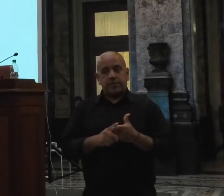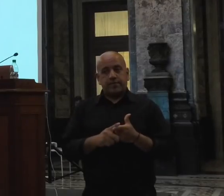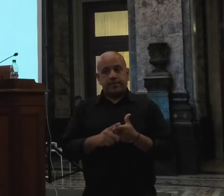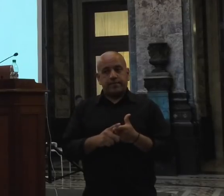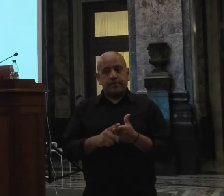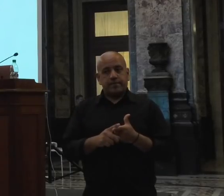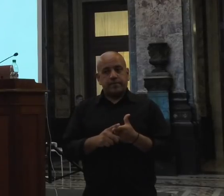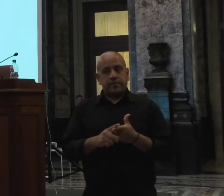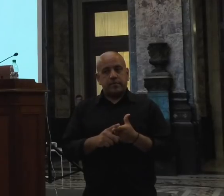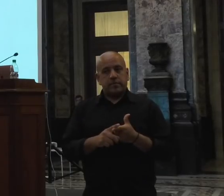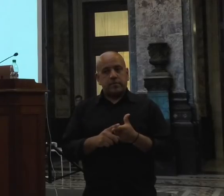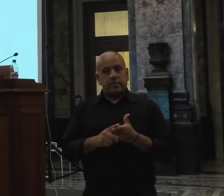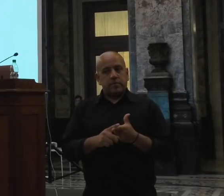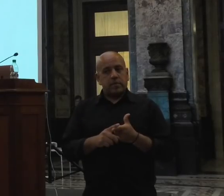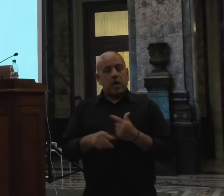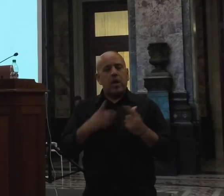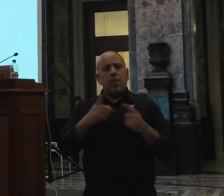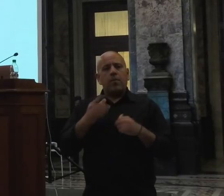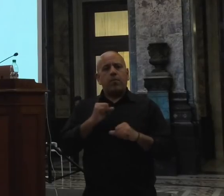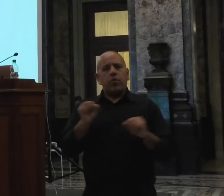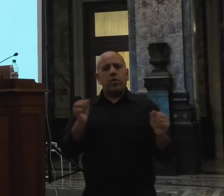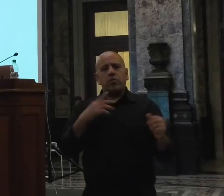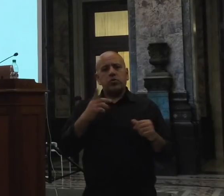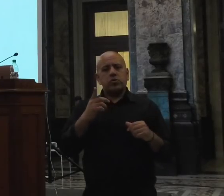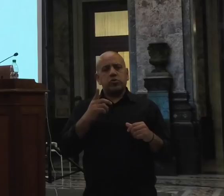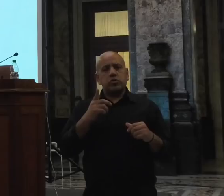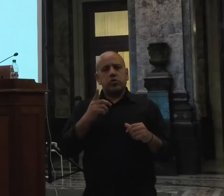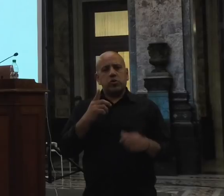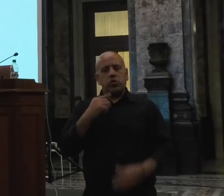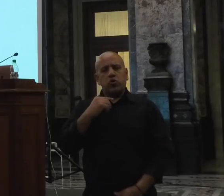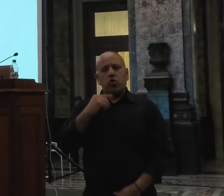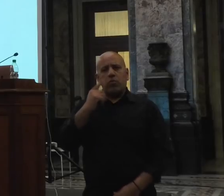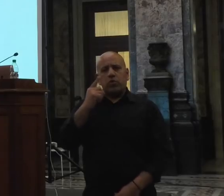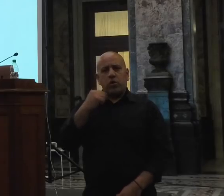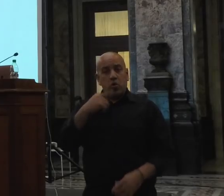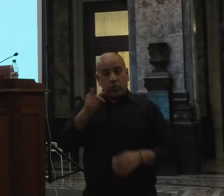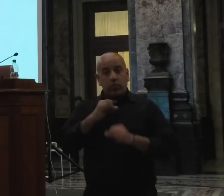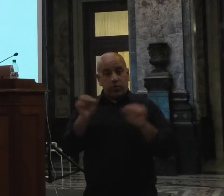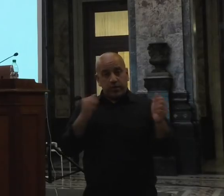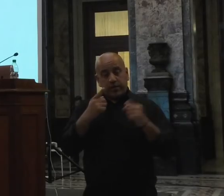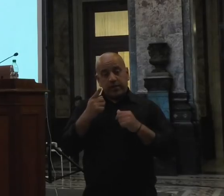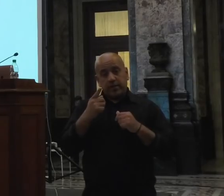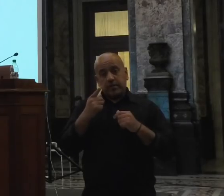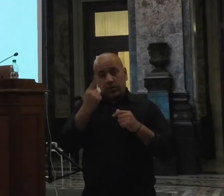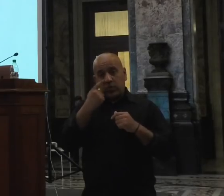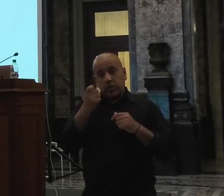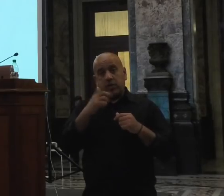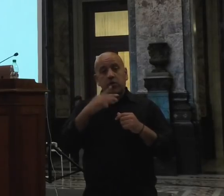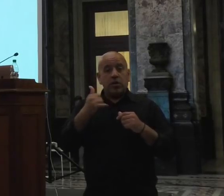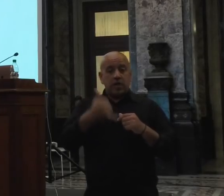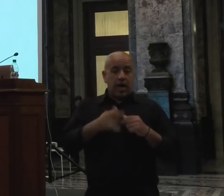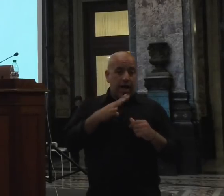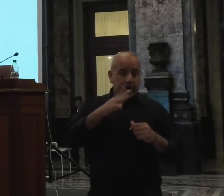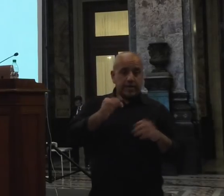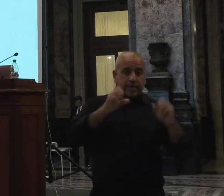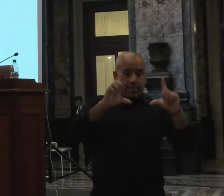En general, muchos cambios pueden pasar y estamos totalmente desapercibidos de ellos. Ahora, ustedes me podrían decir, bueno, ustedes tenían esta imagen y